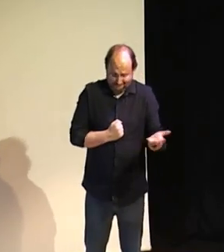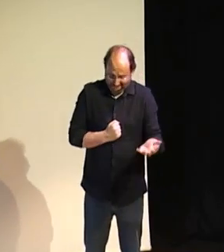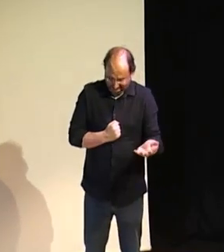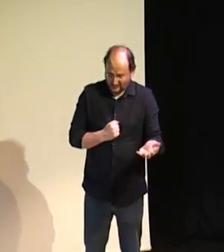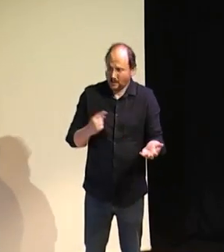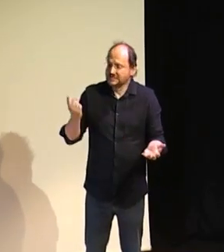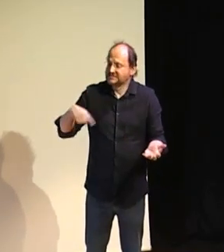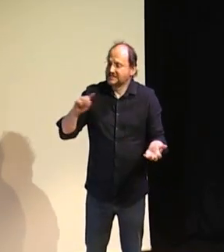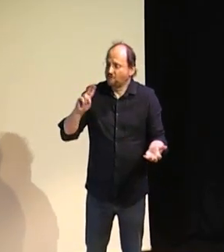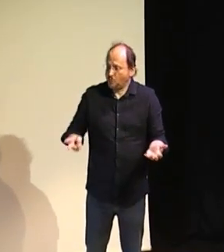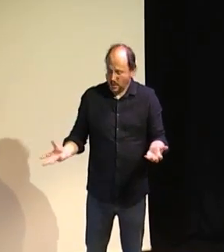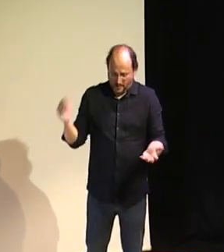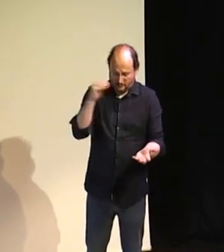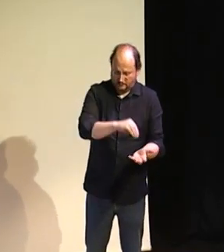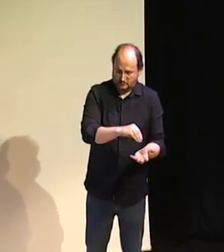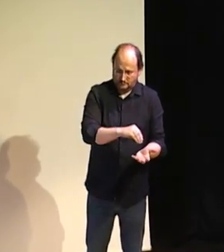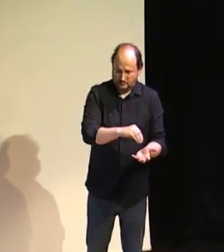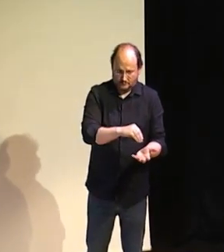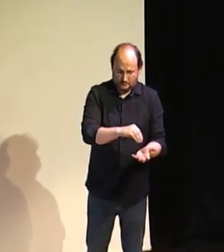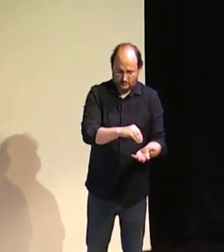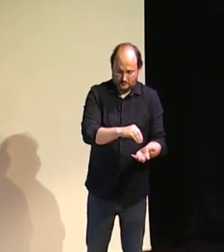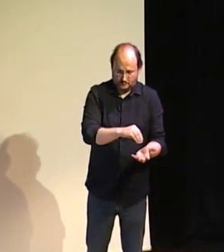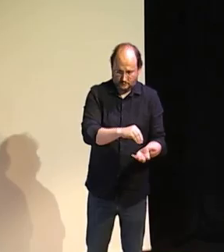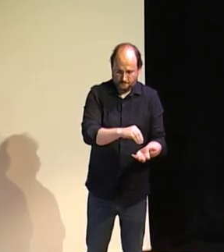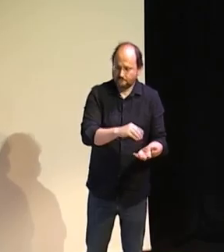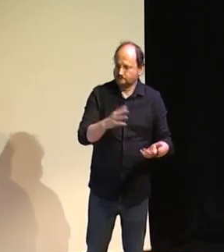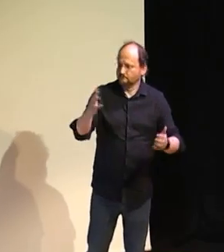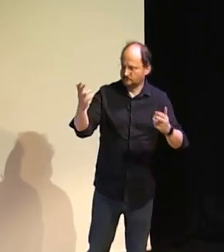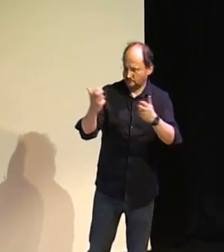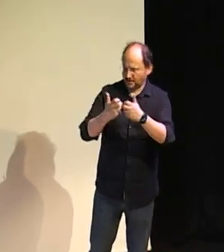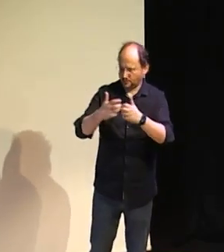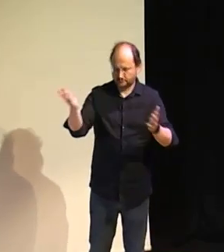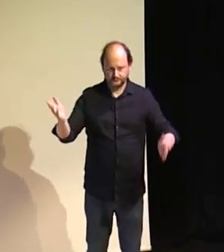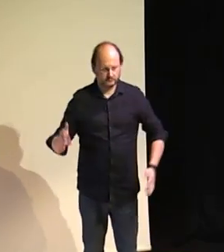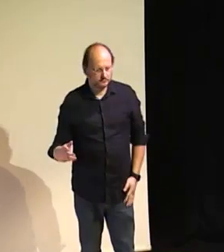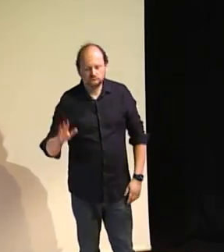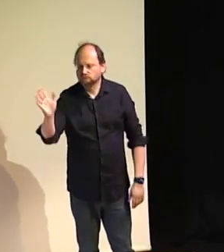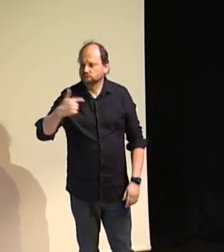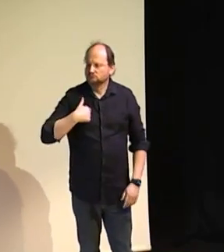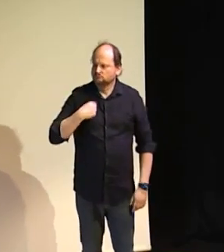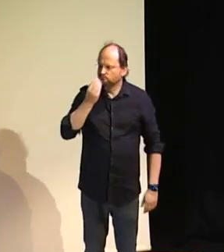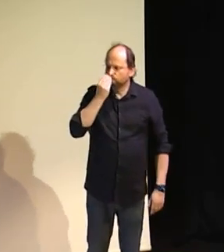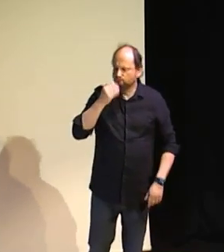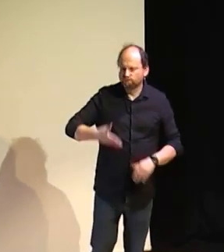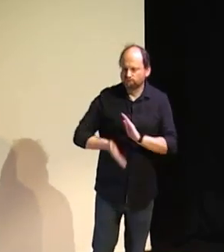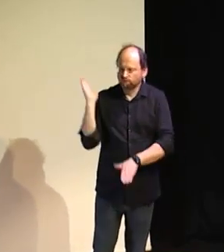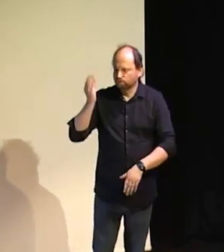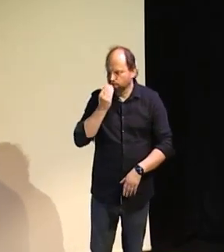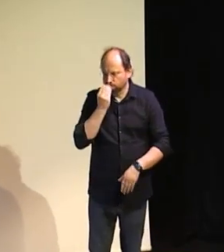par ailleurs la langue française. La question, c'était comment associer de la langue des signes et de la langue française. Par